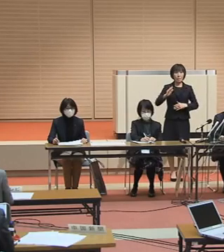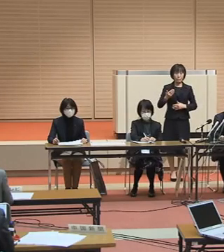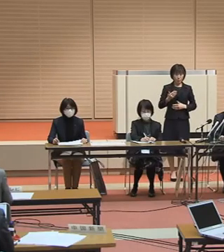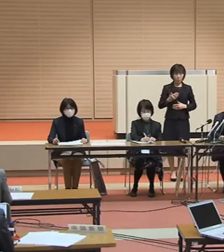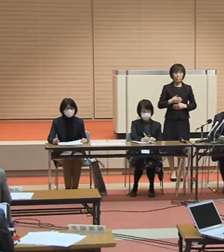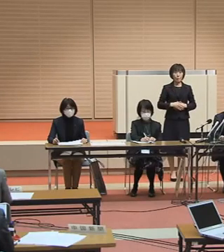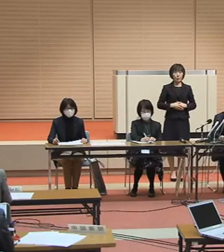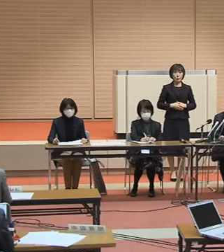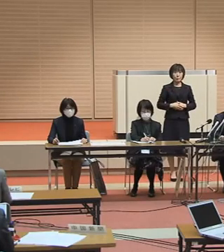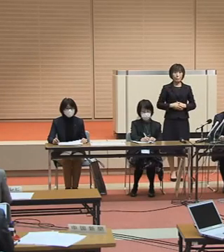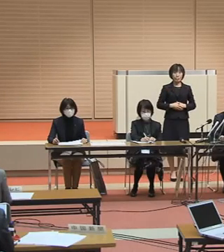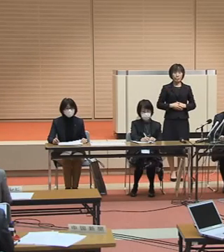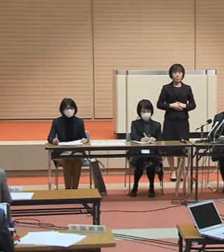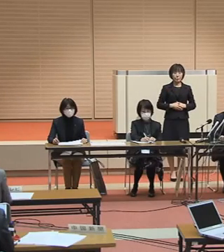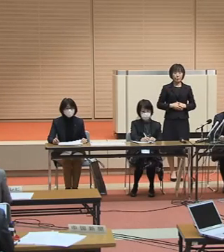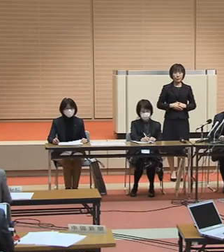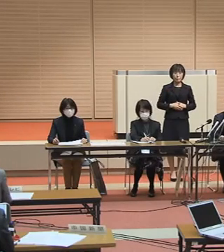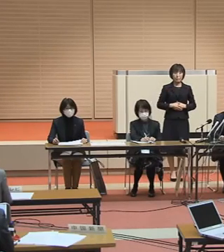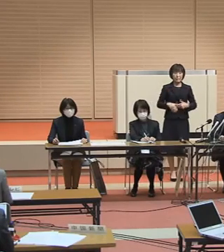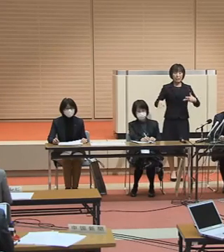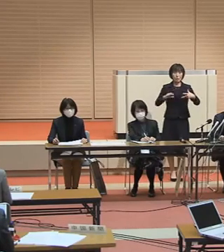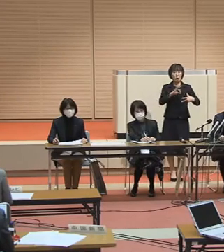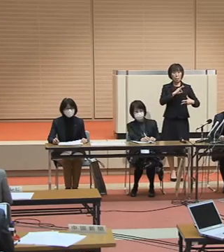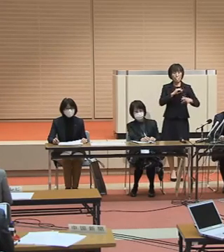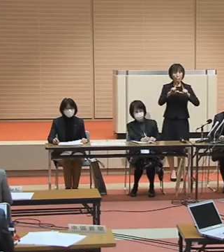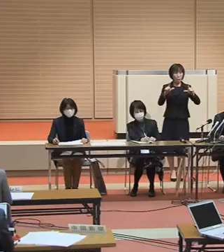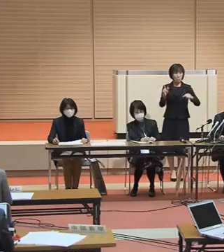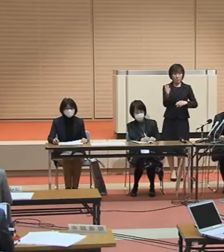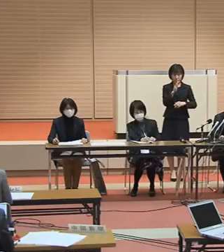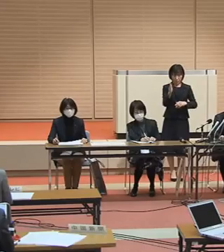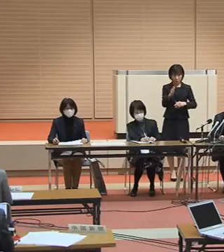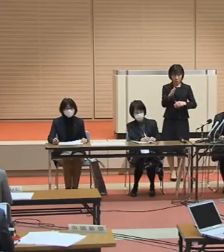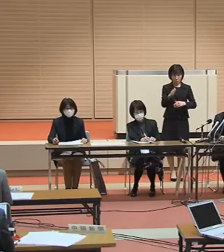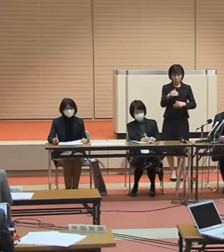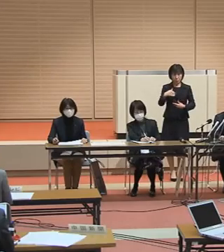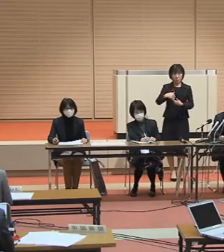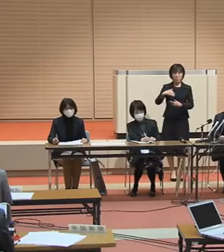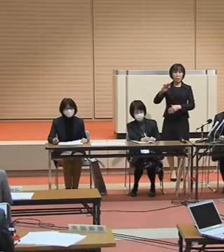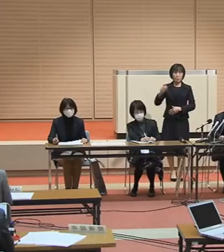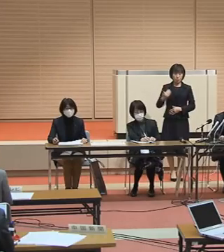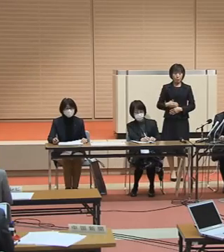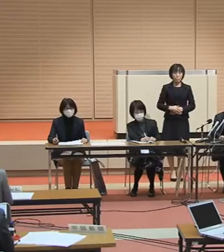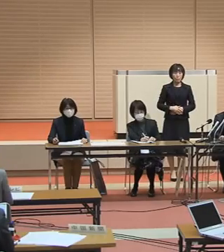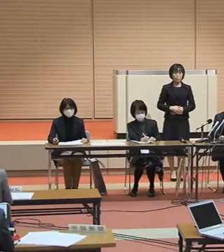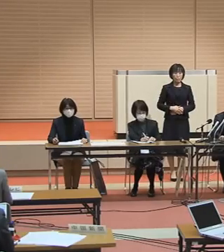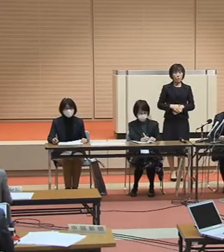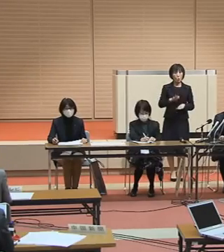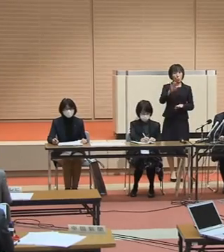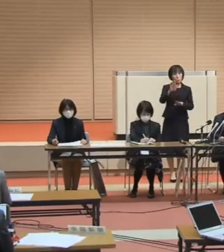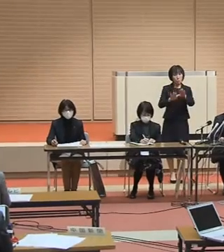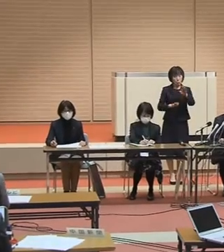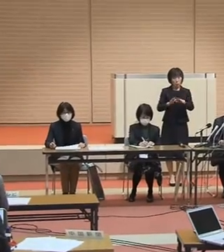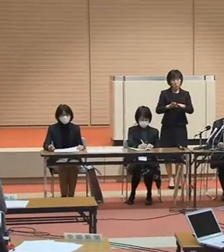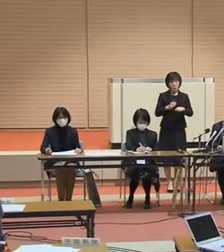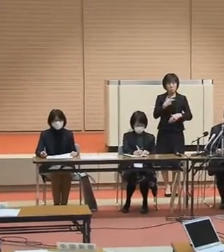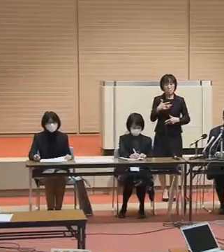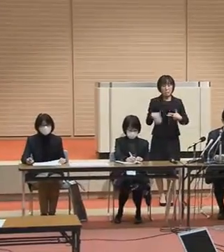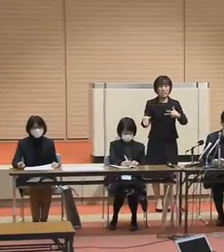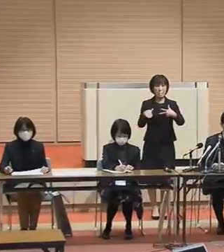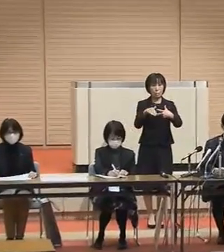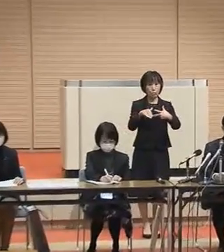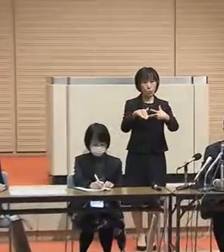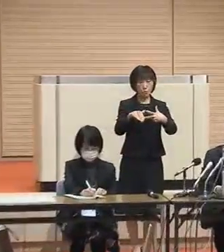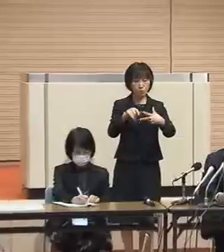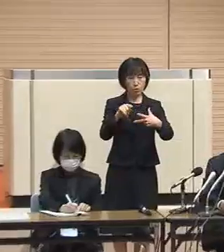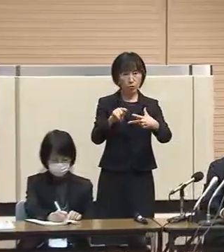その施設名を保有しないというのは先ほどの医療従事者のことを言うと思うんですが、例えば携帯ですよね、福祉施設の